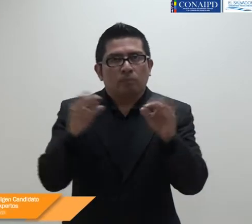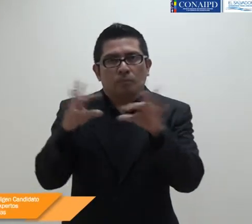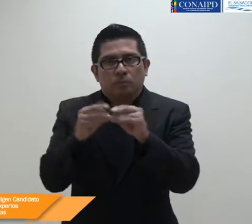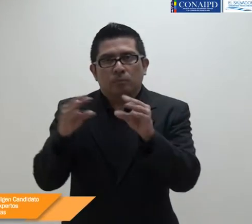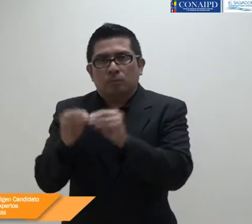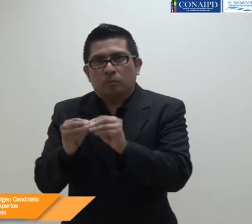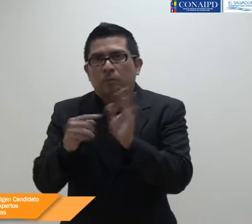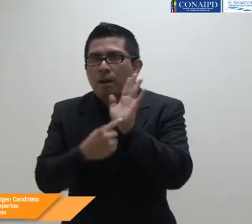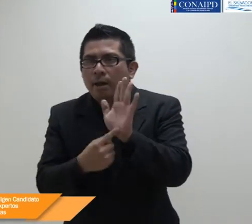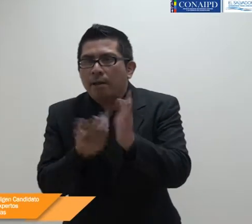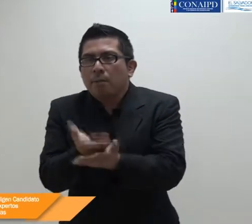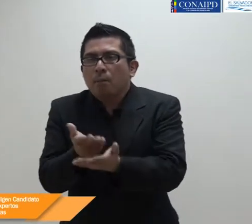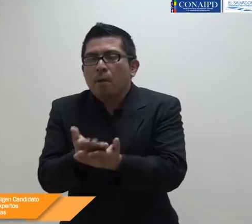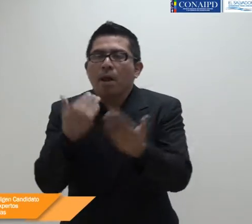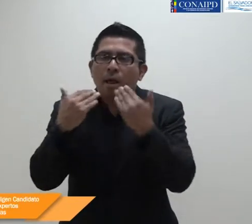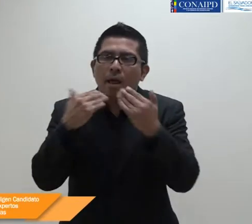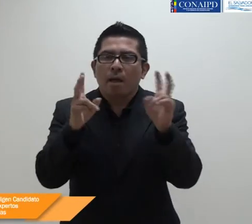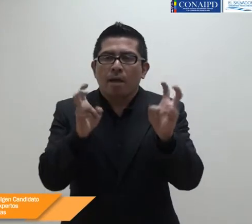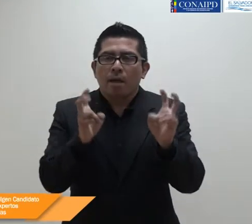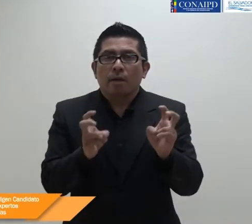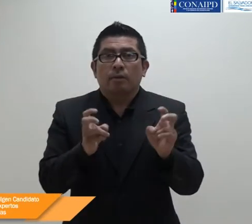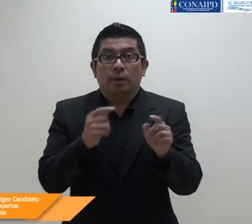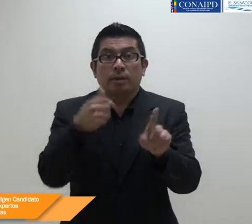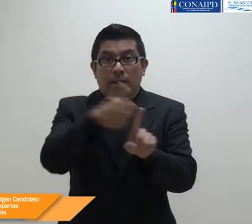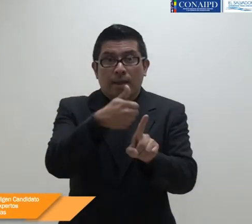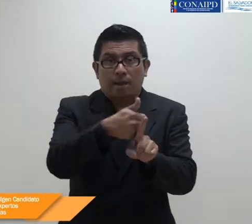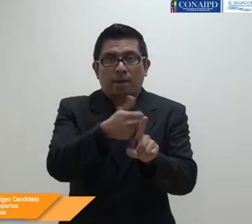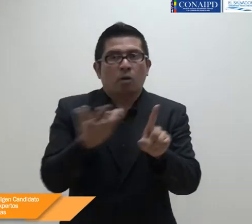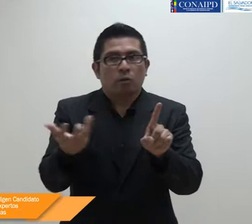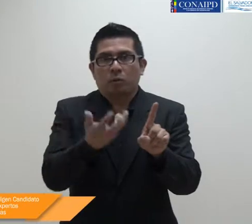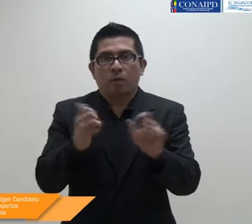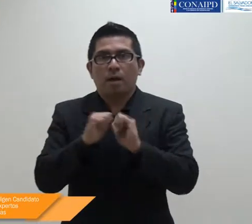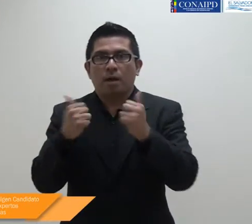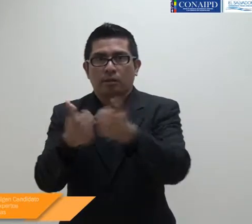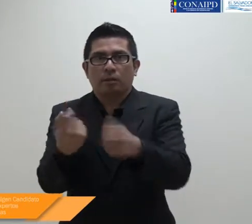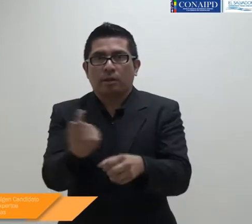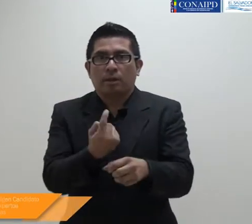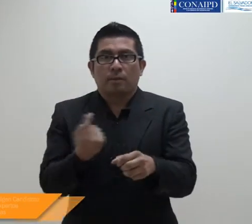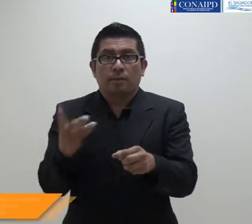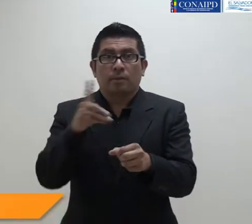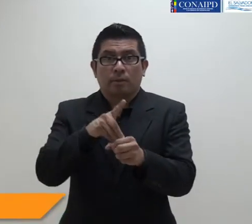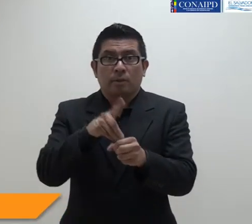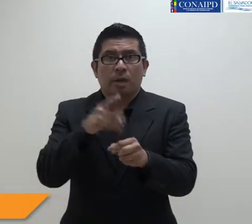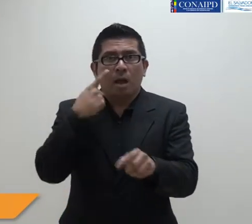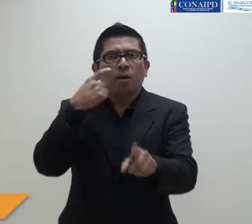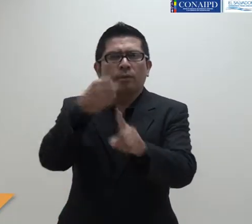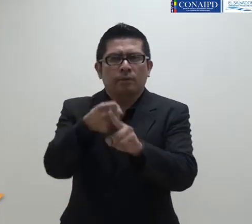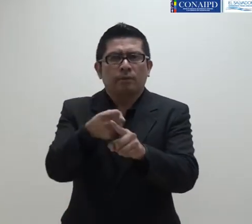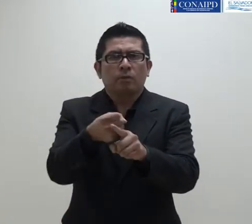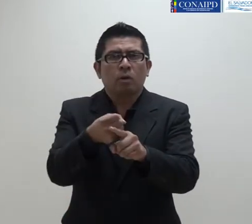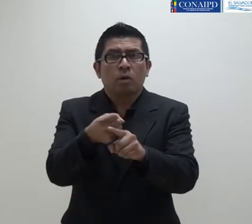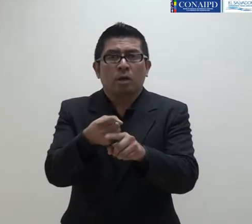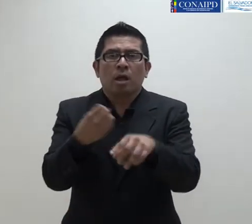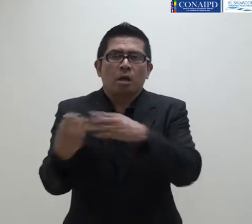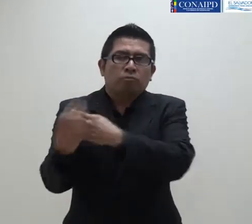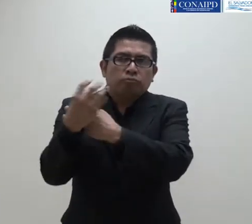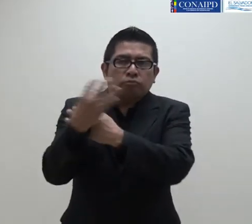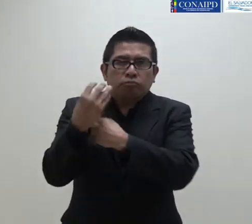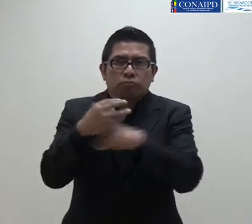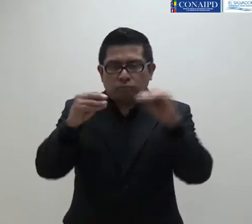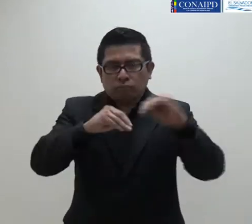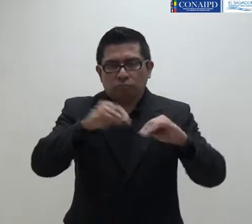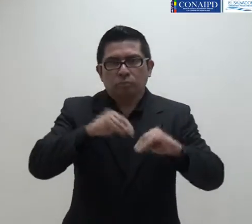para socializar la propuesta de temas del candidato con las organizaciones de personas con discapacidad, a fin de obtener las observaciones y